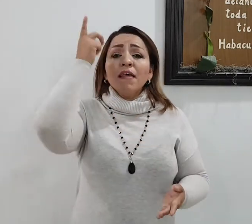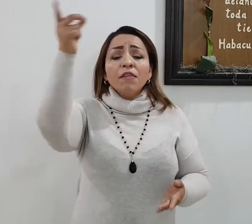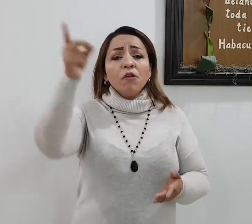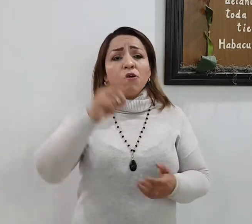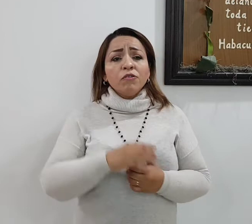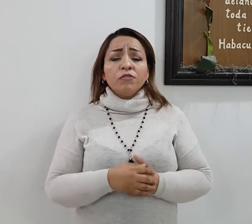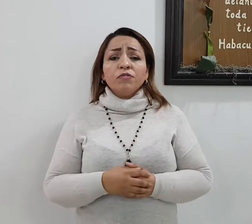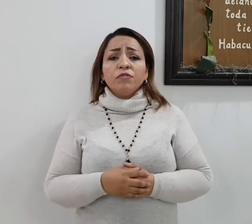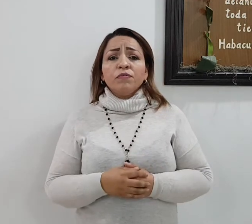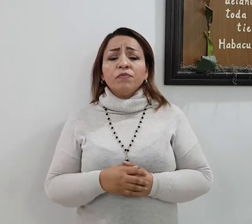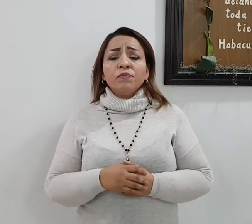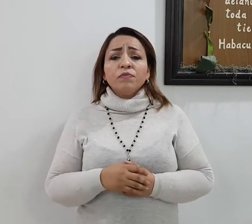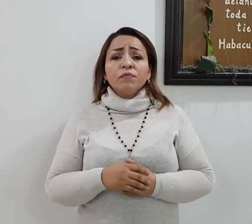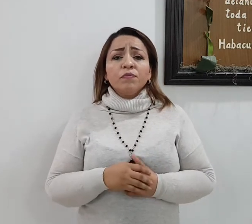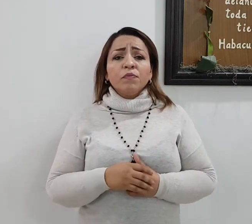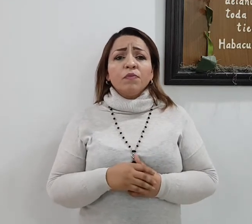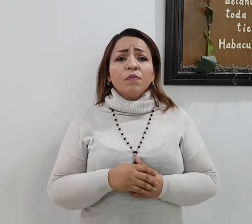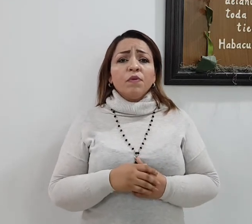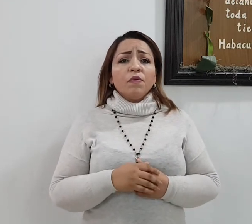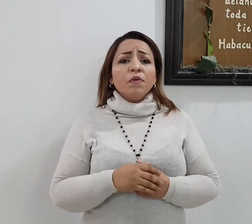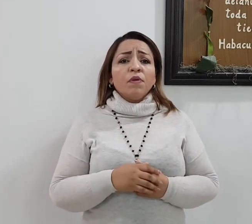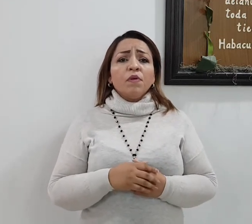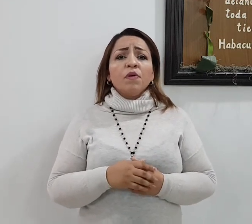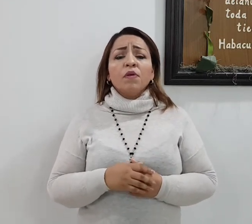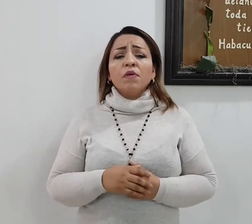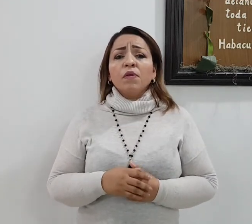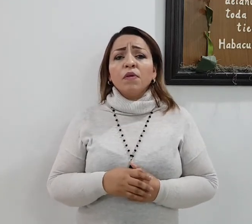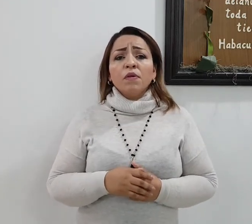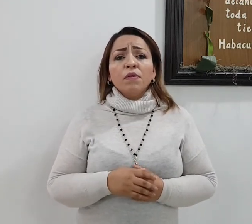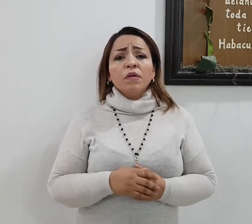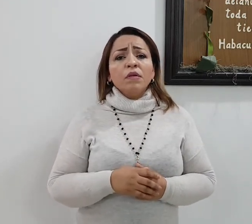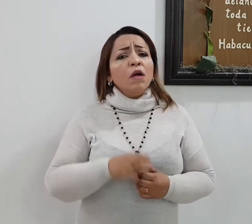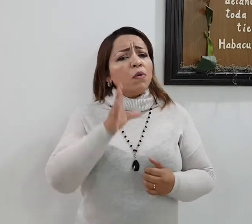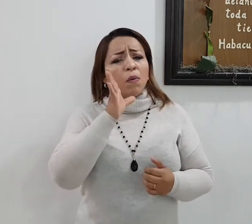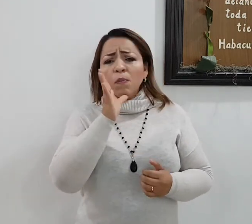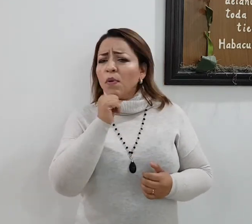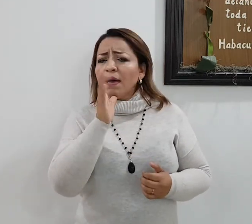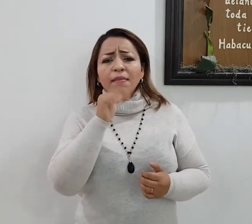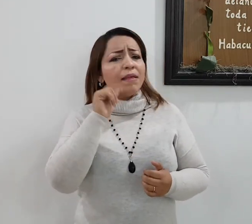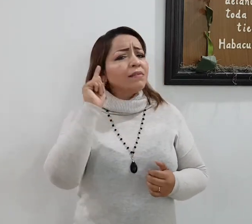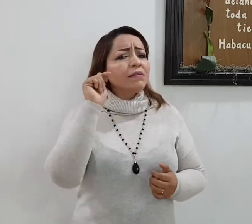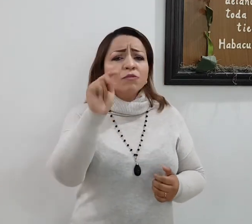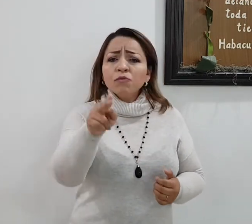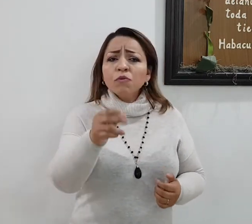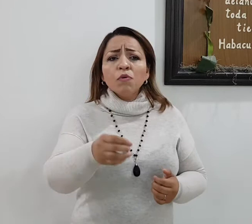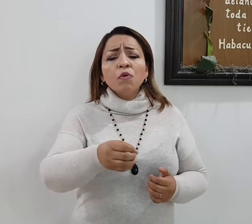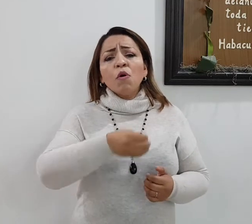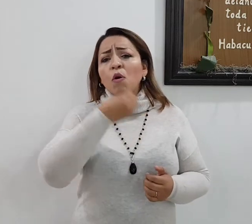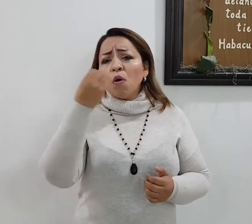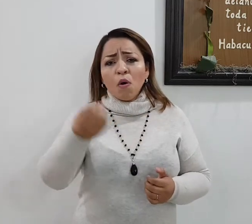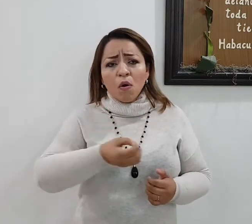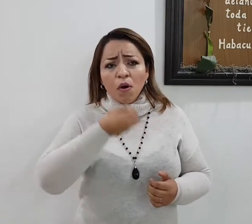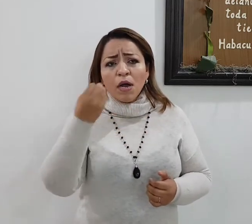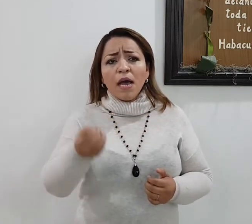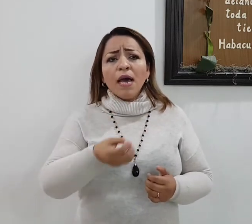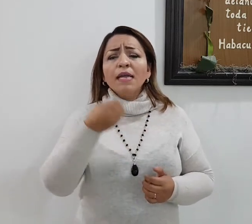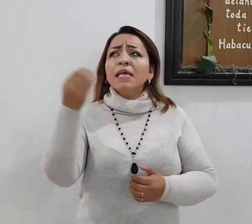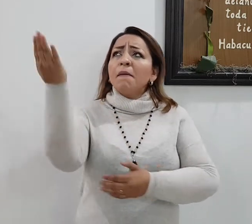Señor, ayúdame para salir de mi problema económico, hoy quiero defraudar a la empresa, pero que no se den cuenta. No es,